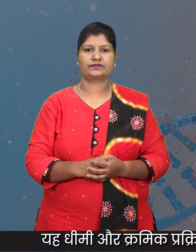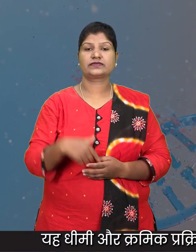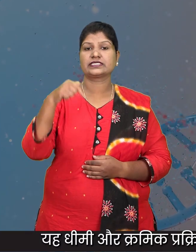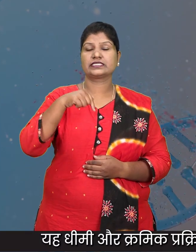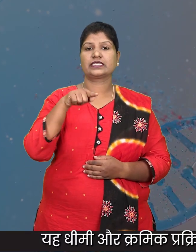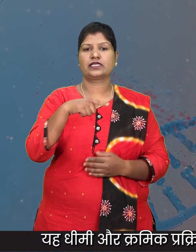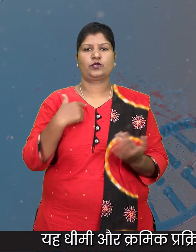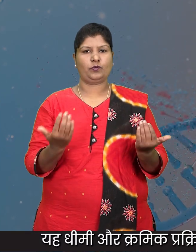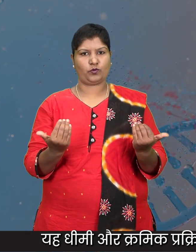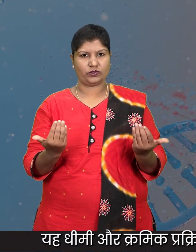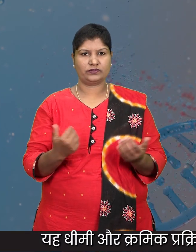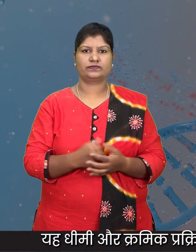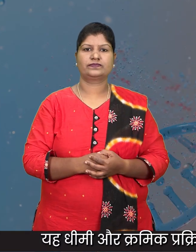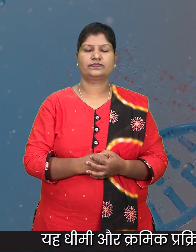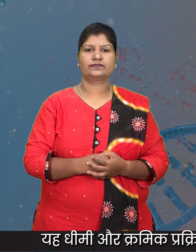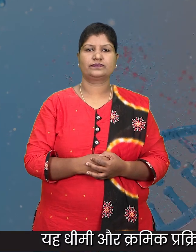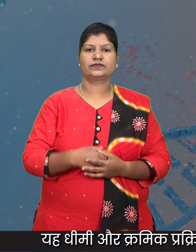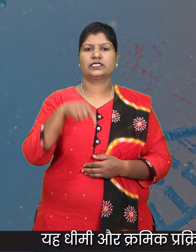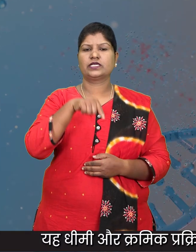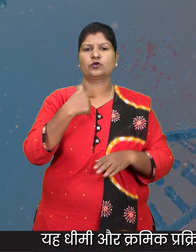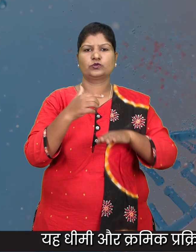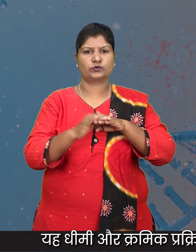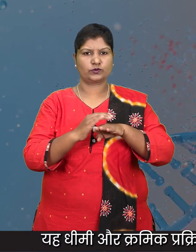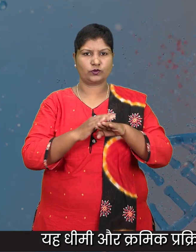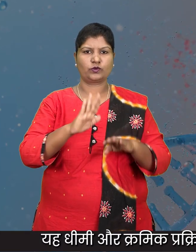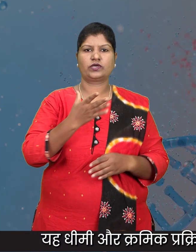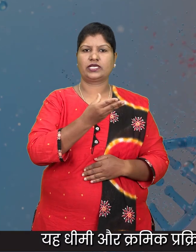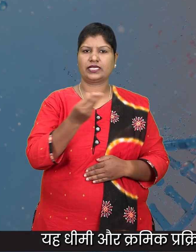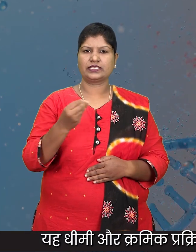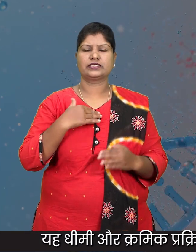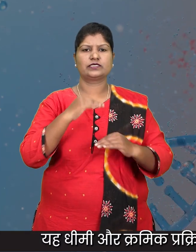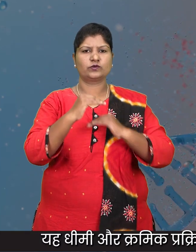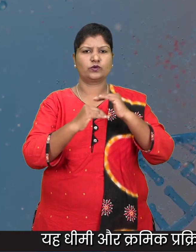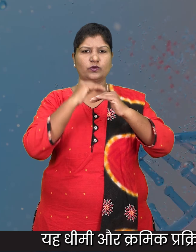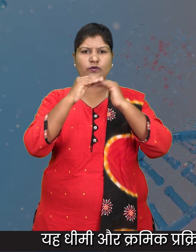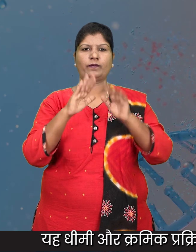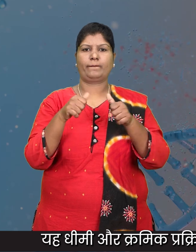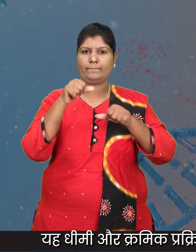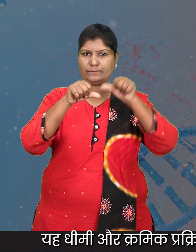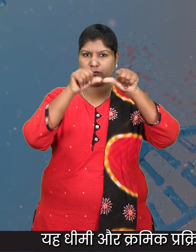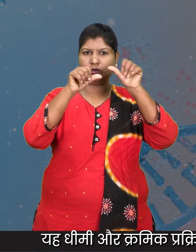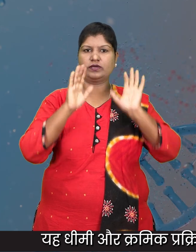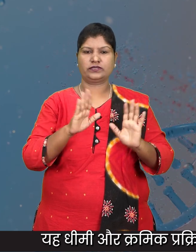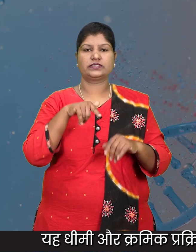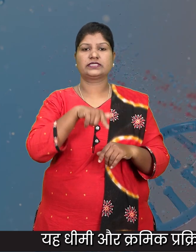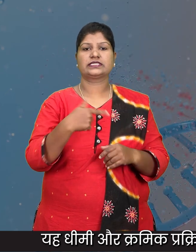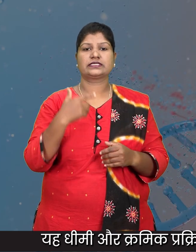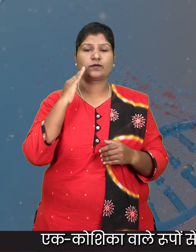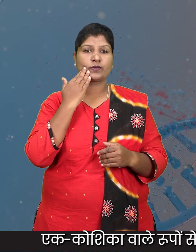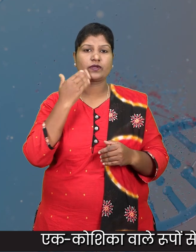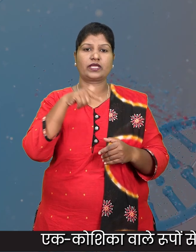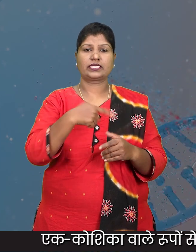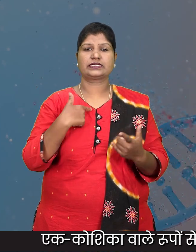यह धीमी और क्रमिक प्रक्रिया के कारण संभव हुआ, जिसके द्वारा जीवित